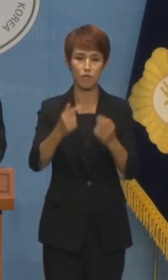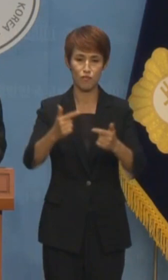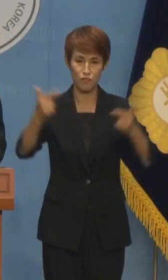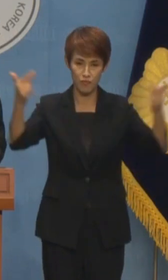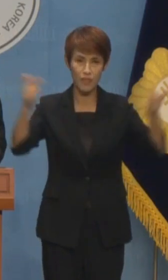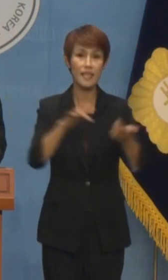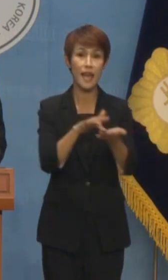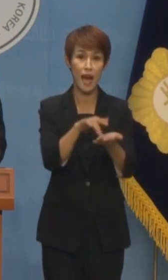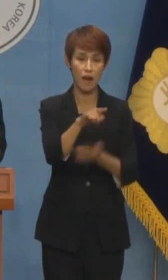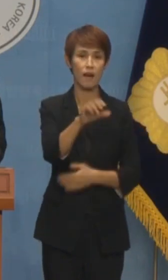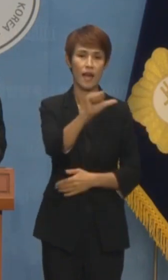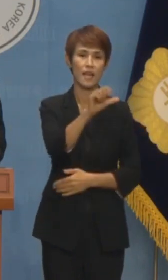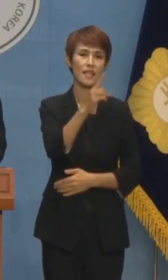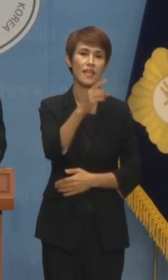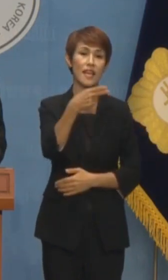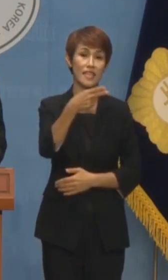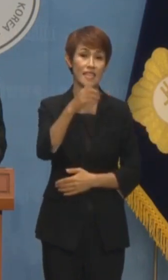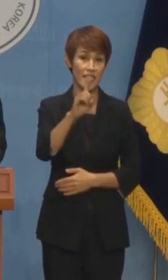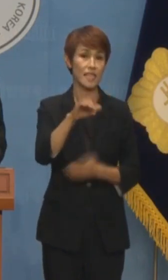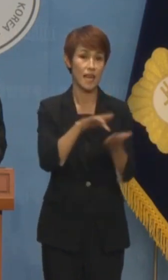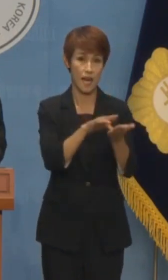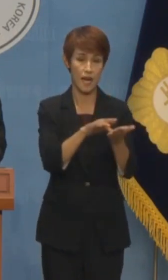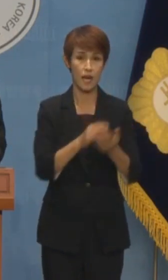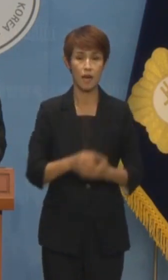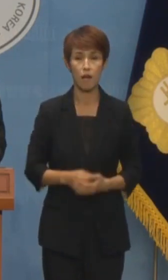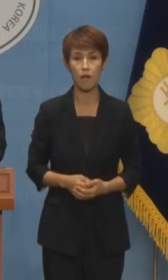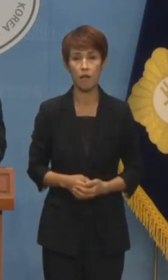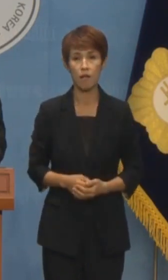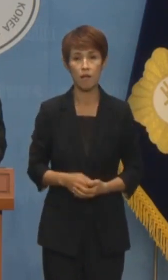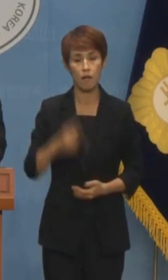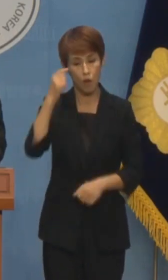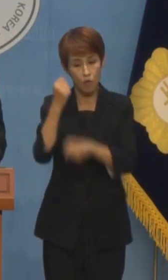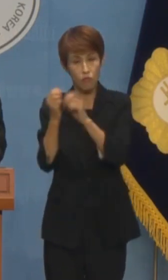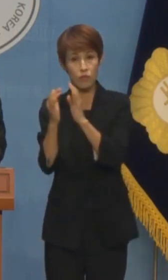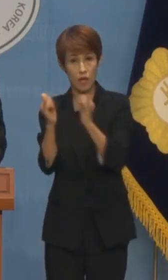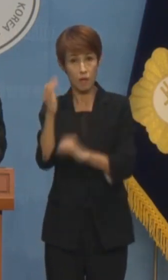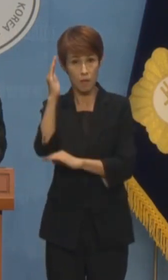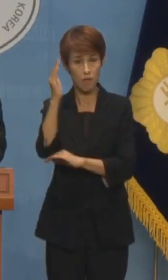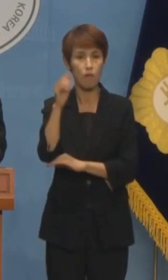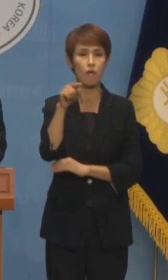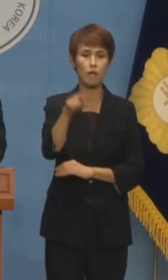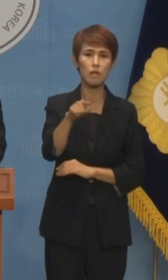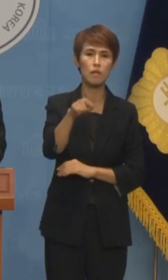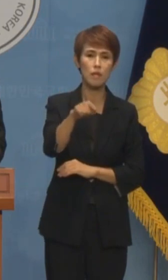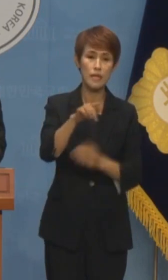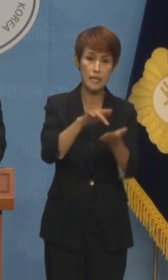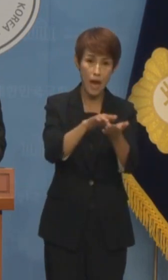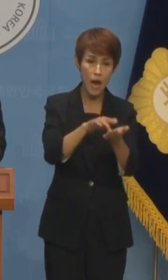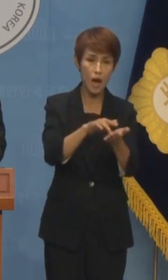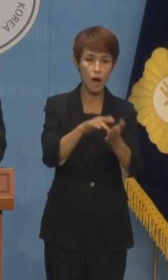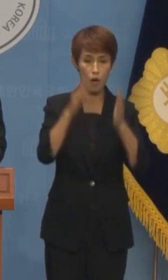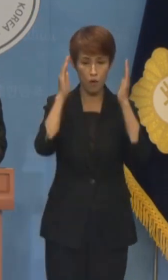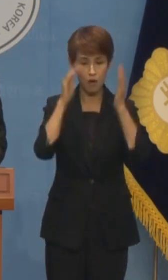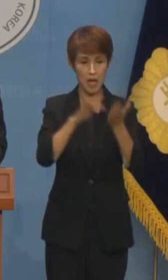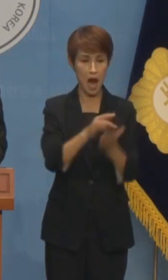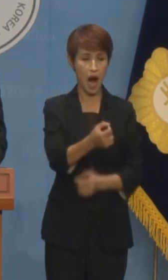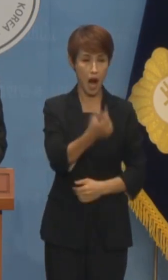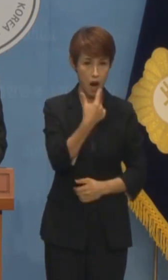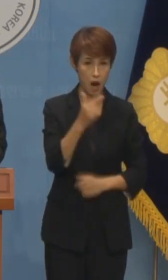전문가들은 ADHD의 증상 완화가 학습 능력 증진으로 이어지는 데 대해서